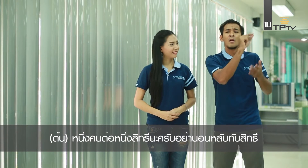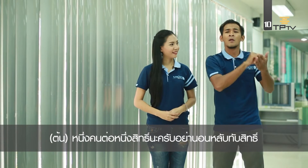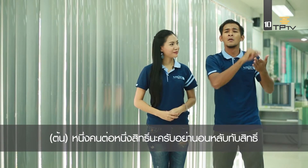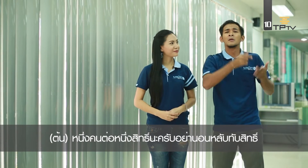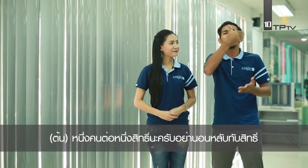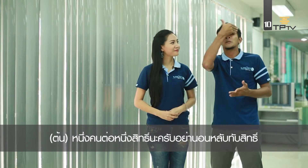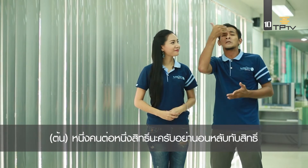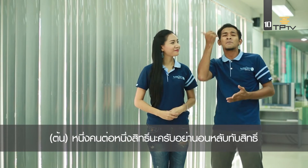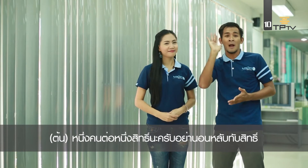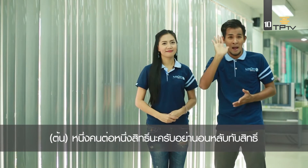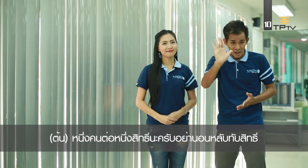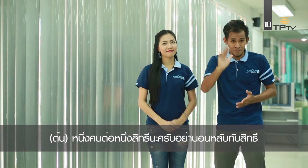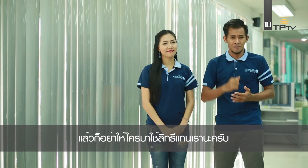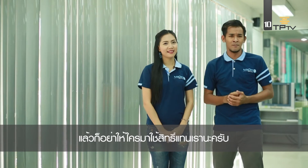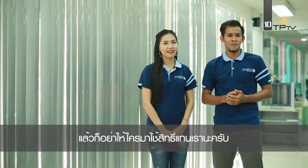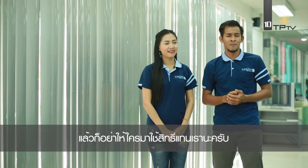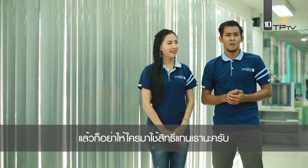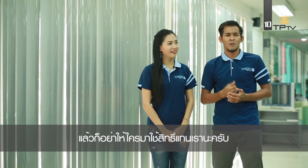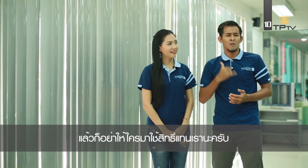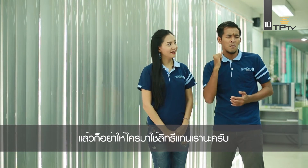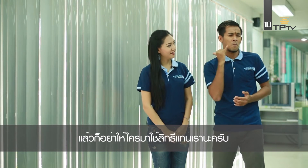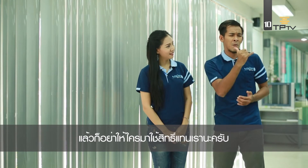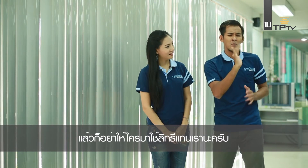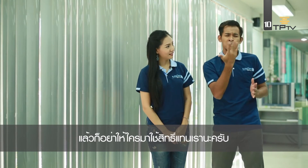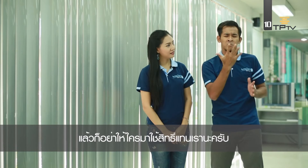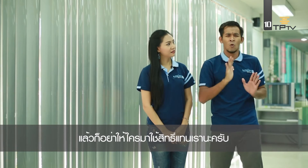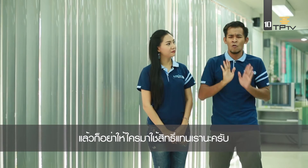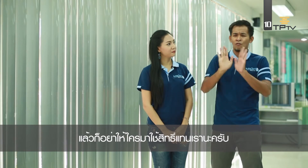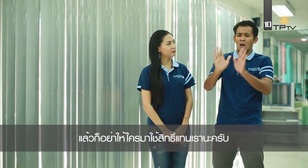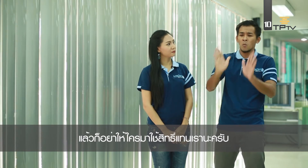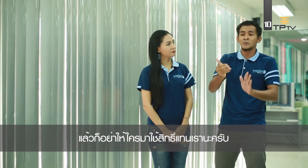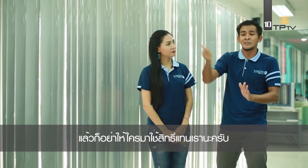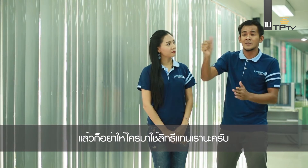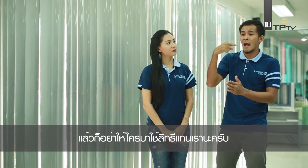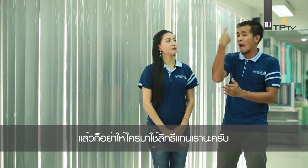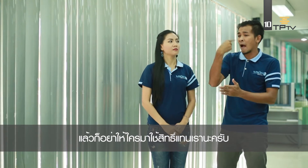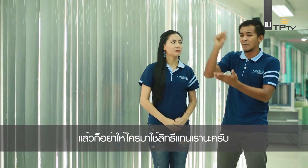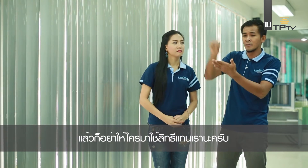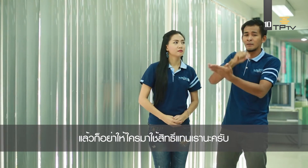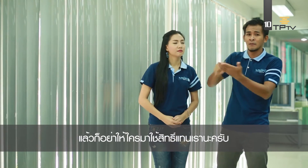ทับสิทธิ์แล้วก็อย่าให้ใครมาใช้สิทธิ์แทนเรานะครับ